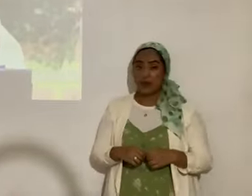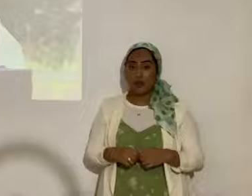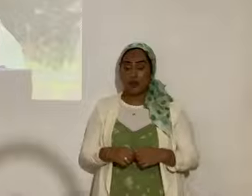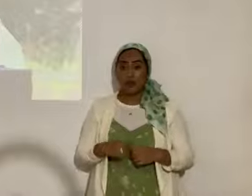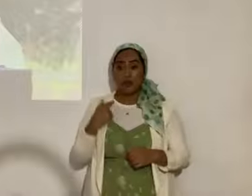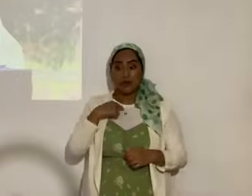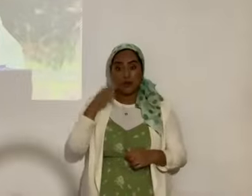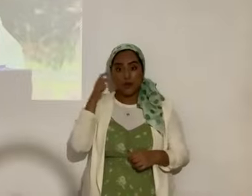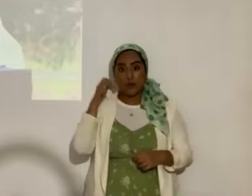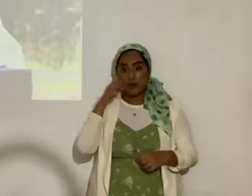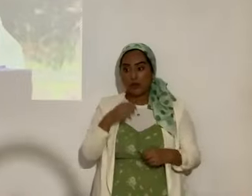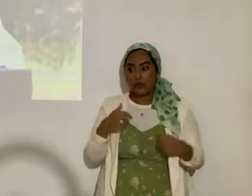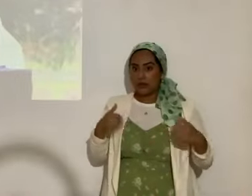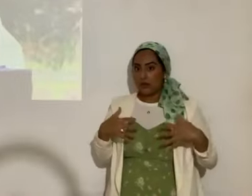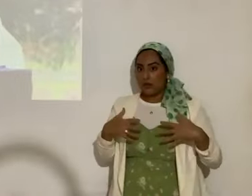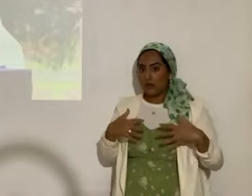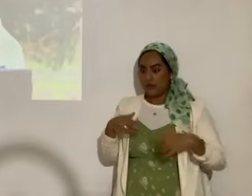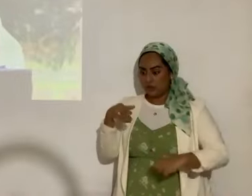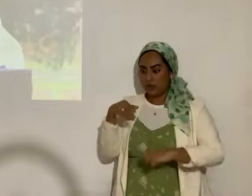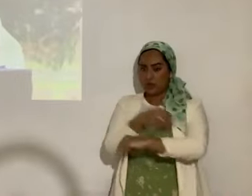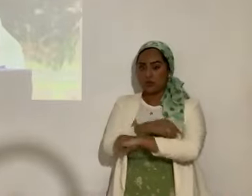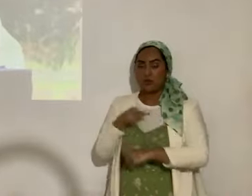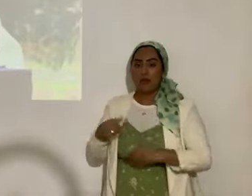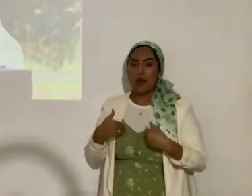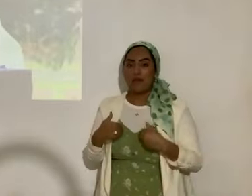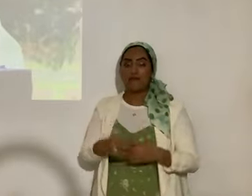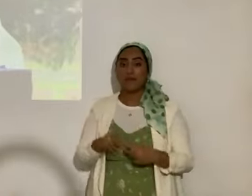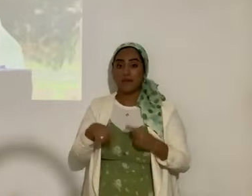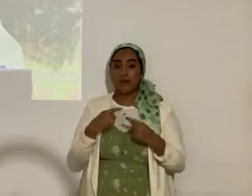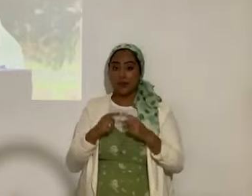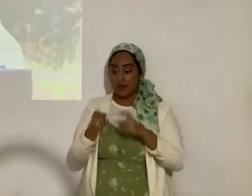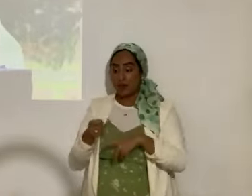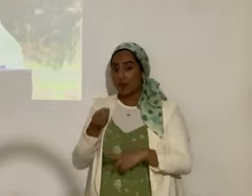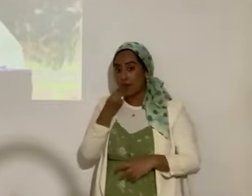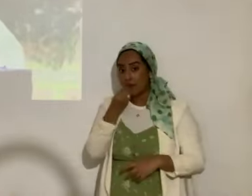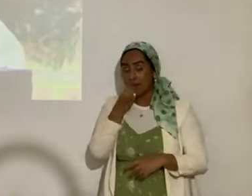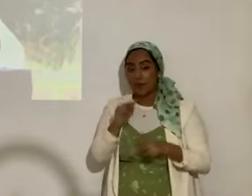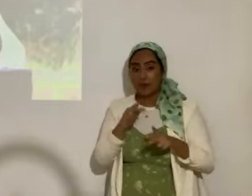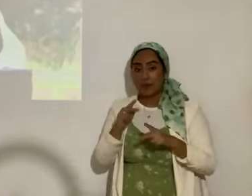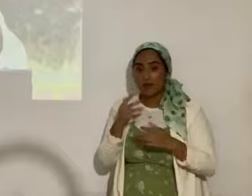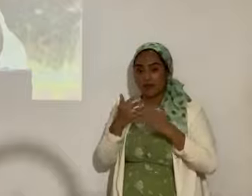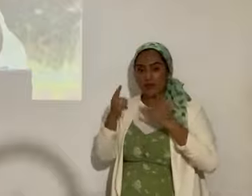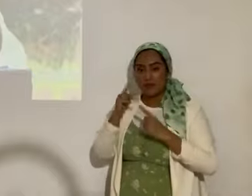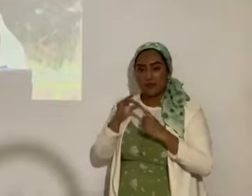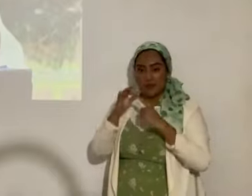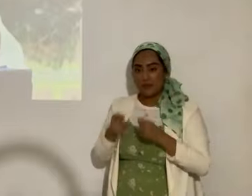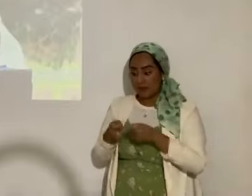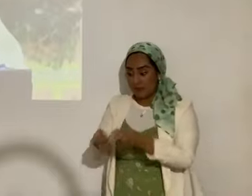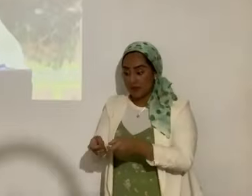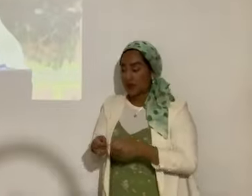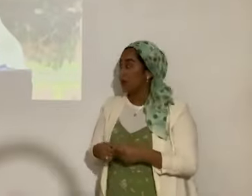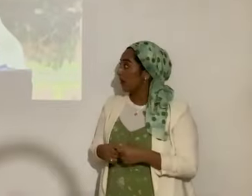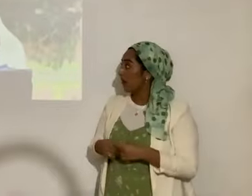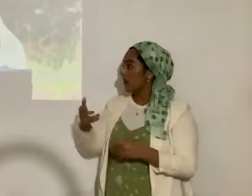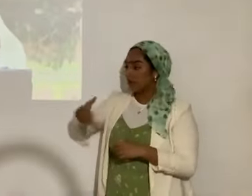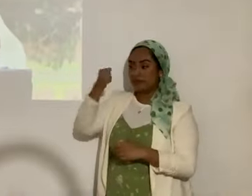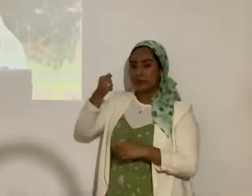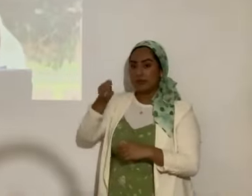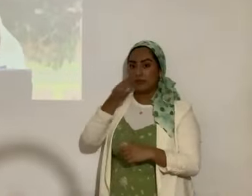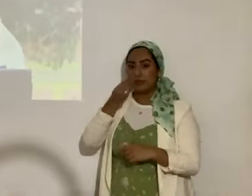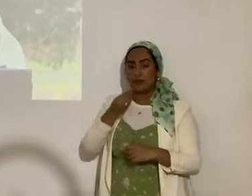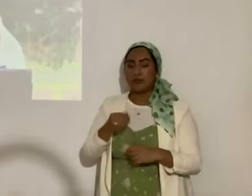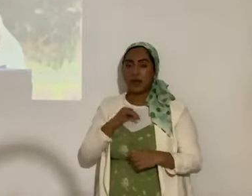daba su sonido se estremecía uno de la fuerza que tenía y cuando le daban de comer las personas con algo así especial el animal arrebataba